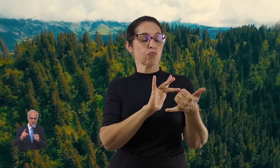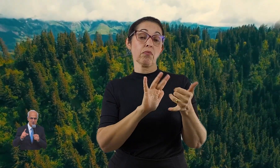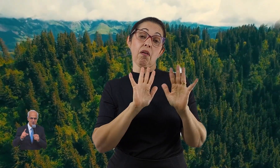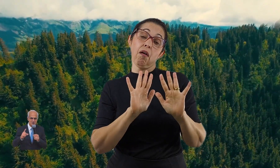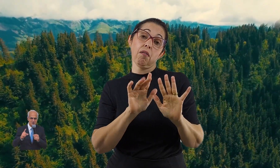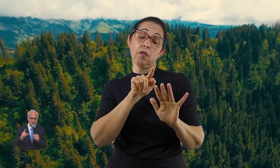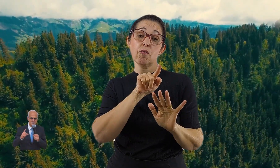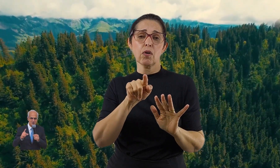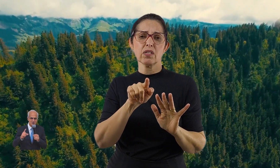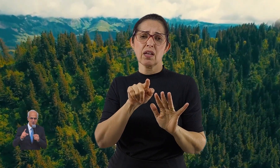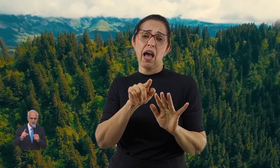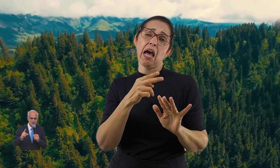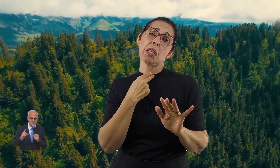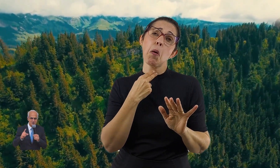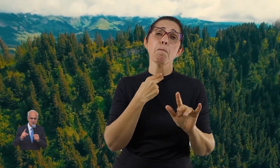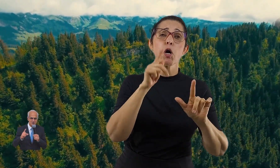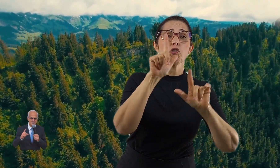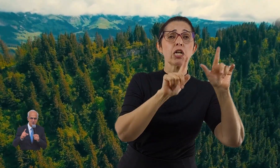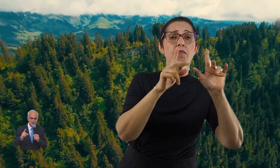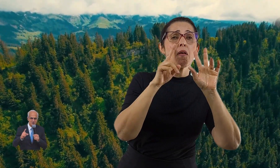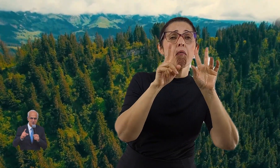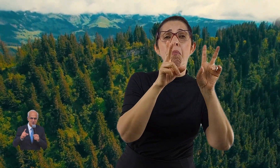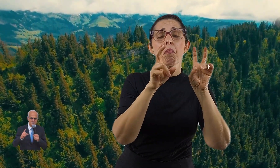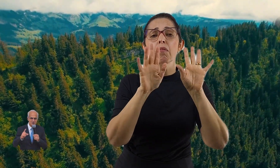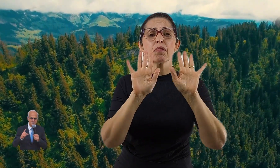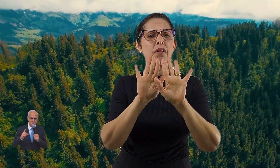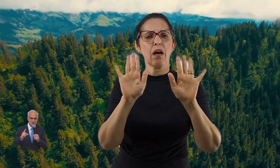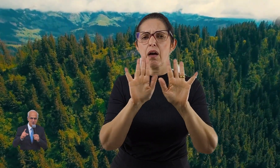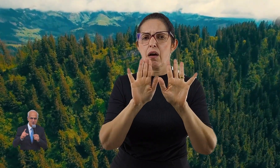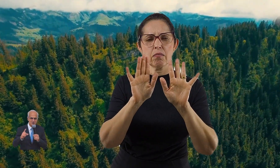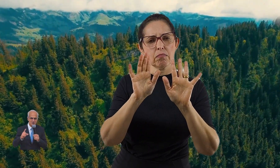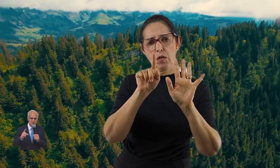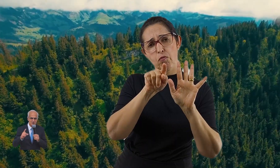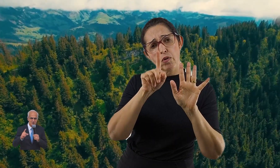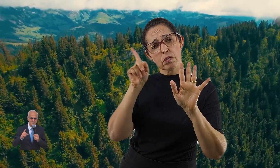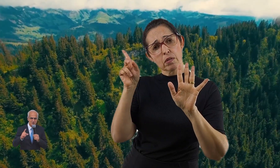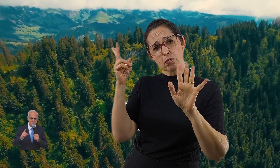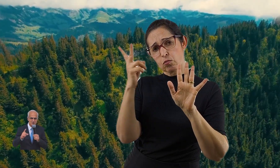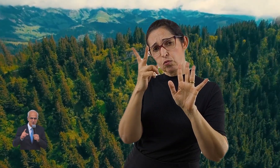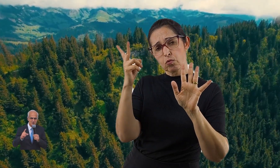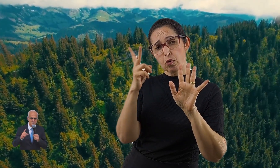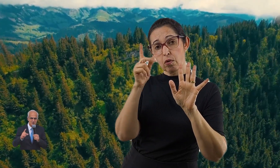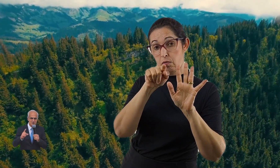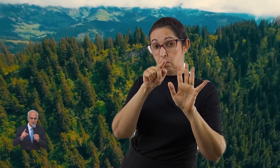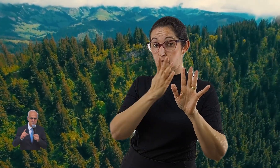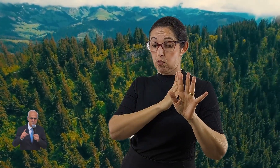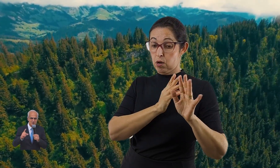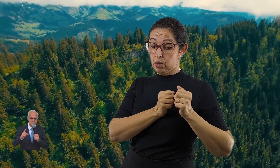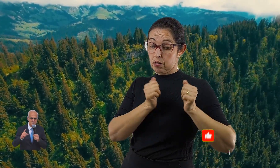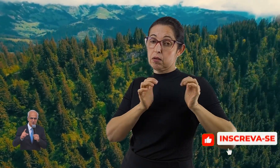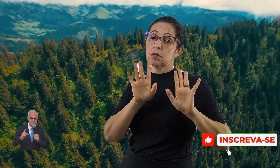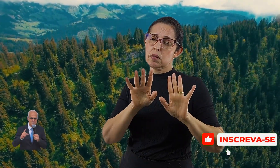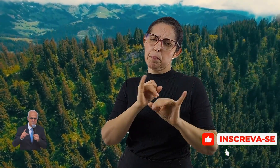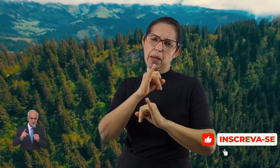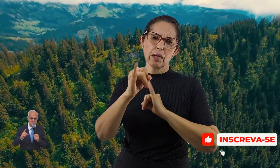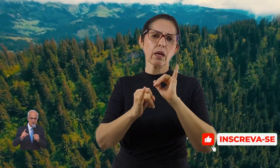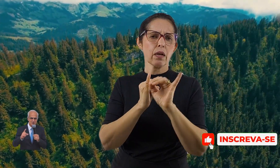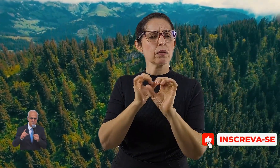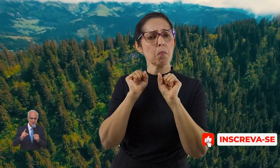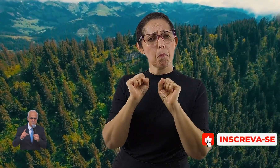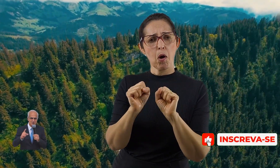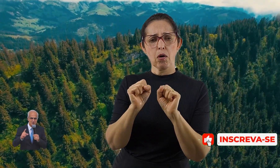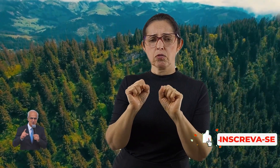você não tem de assistir televisão, isso é você e o Senhor. É a sua luta com Deus, é o seu coração aberto para Deus. Nem falando para você não usar a internet, ninguém está dizendo